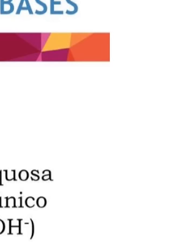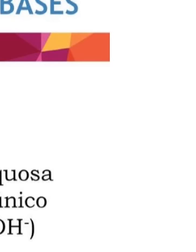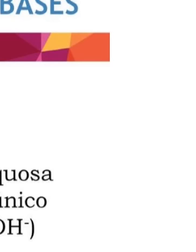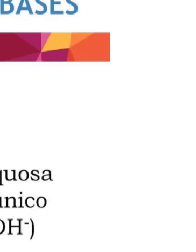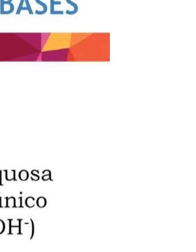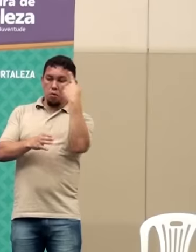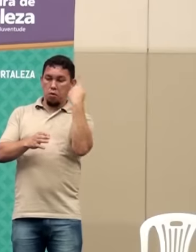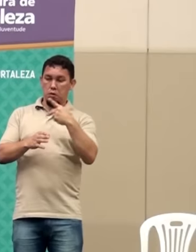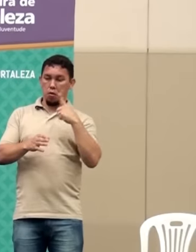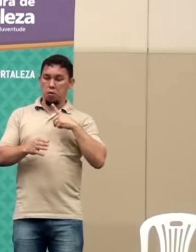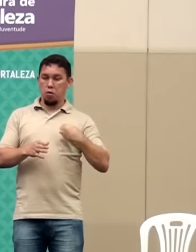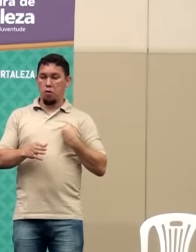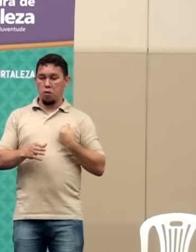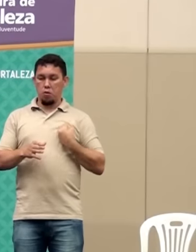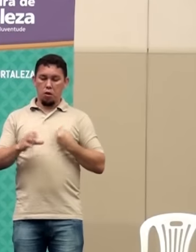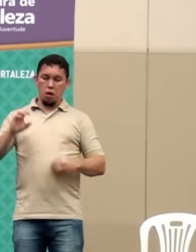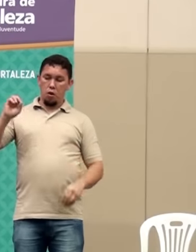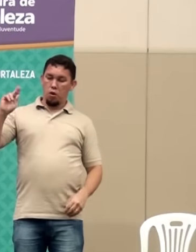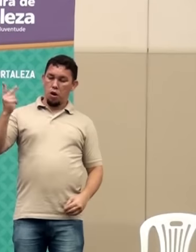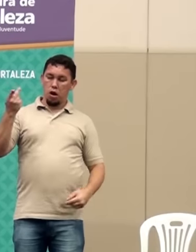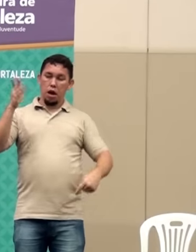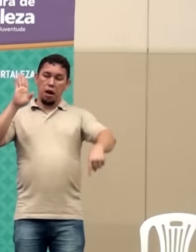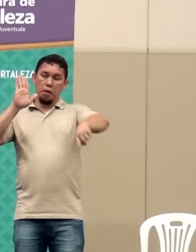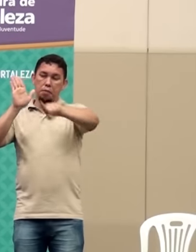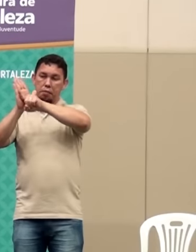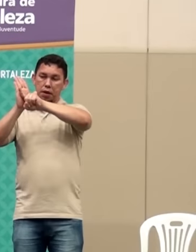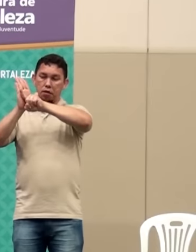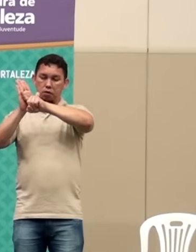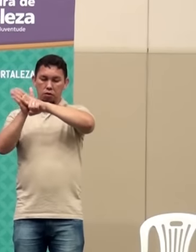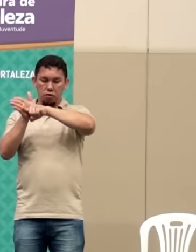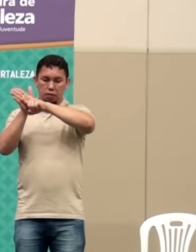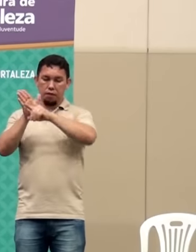formar OH-, ok?